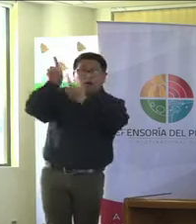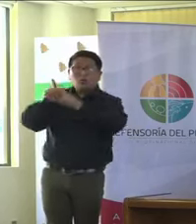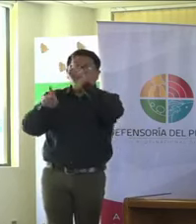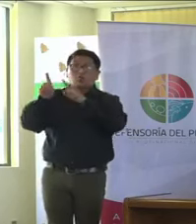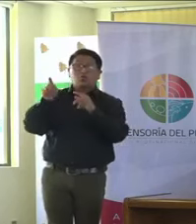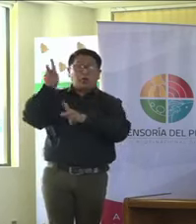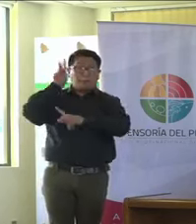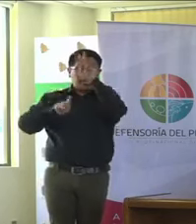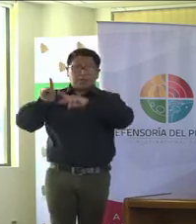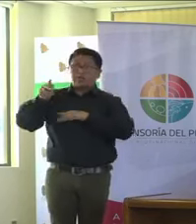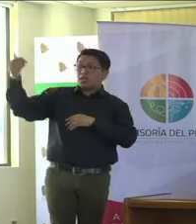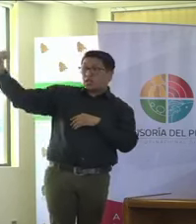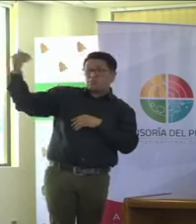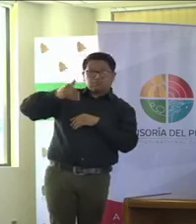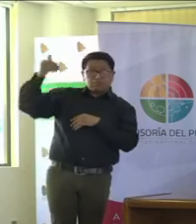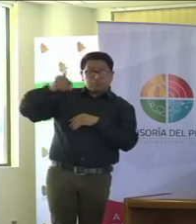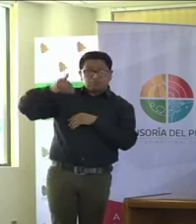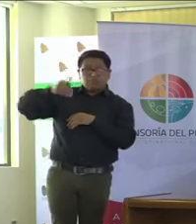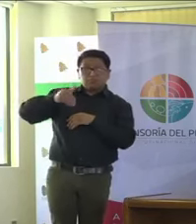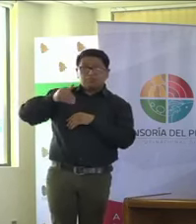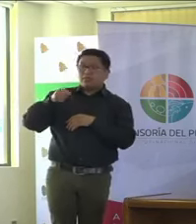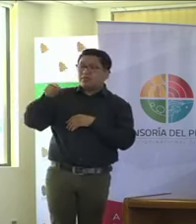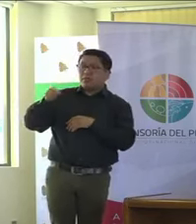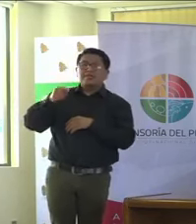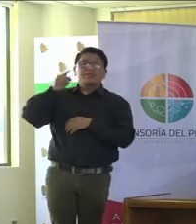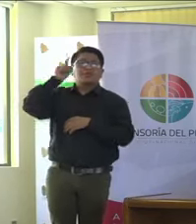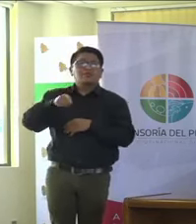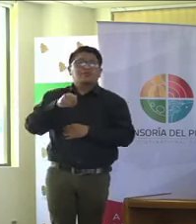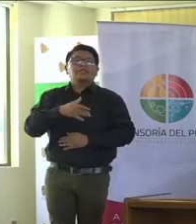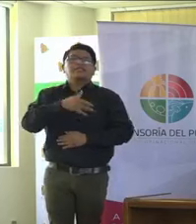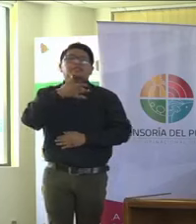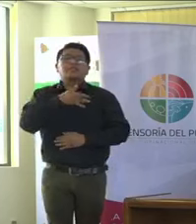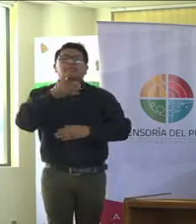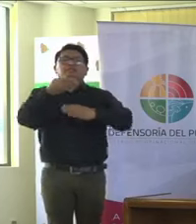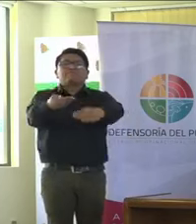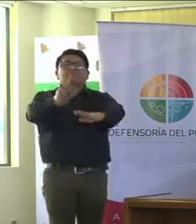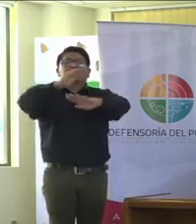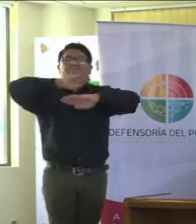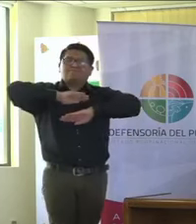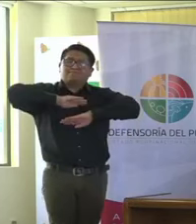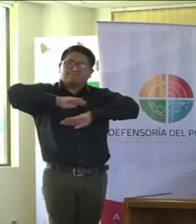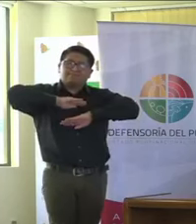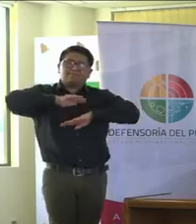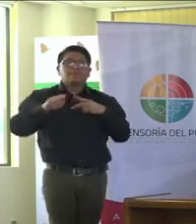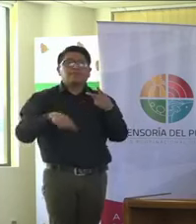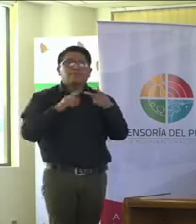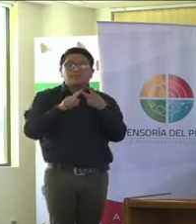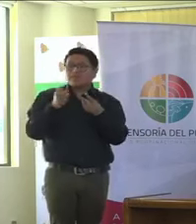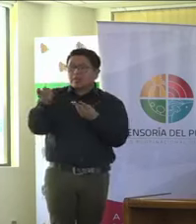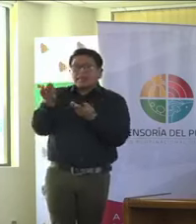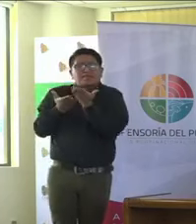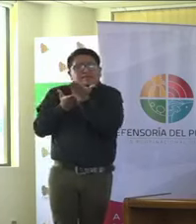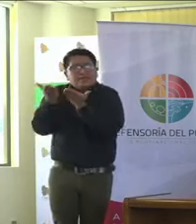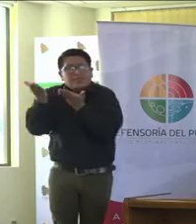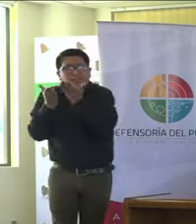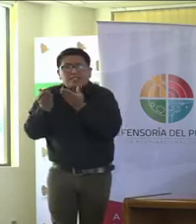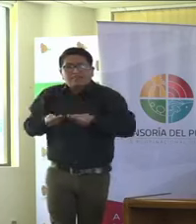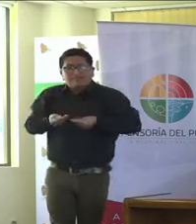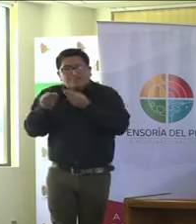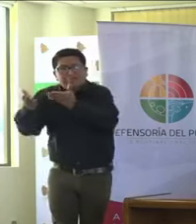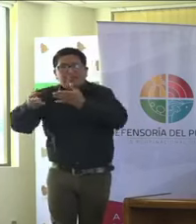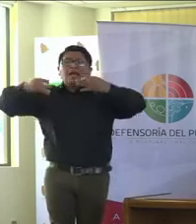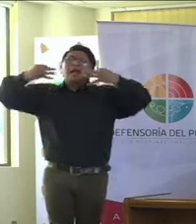que vengan a nuestro servicio se sientan satisfechas y satisfechos, que tengan servicios de calidad, que